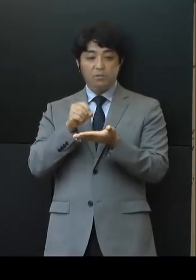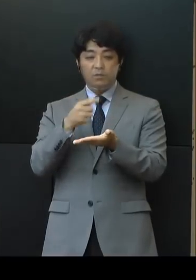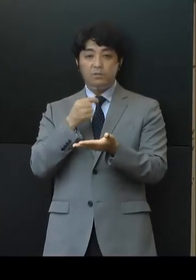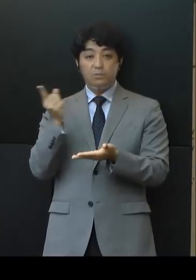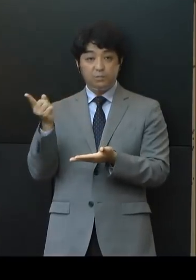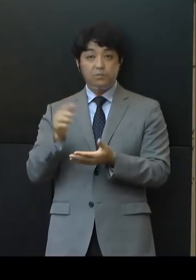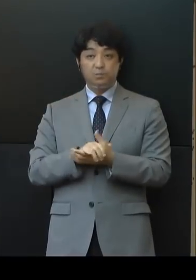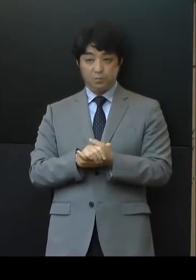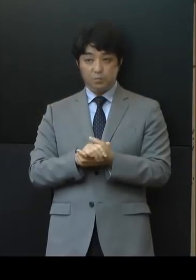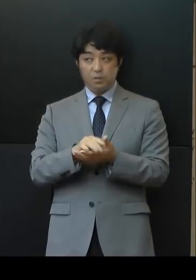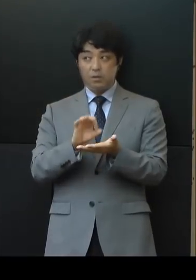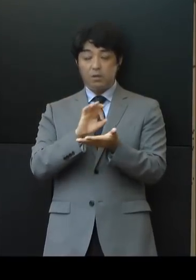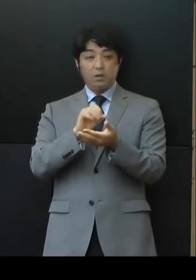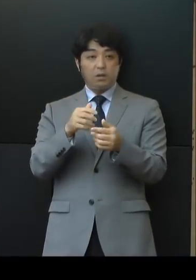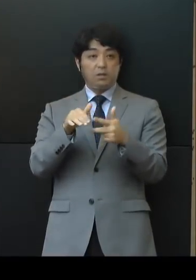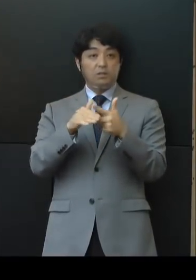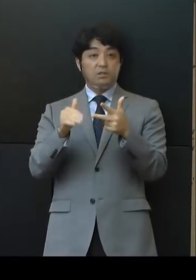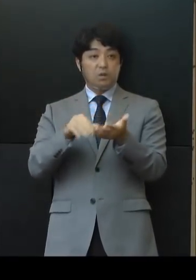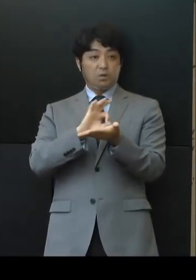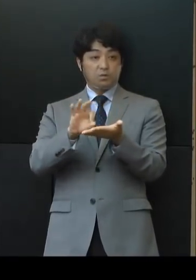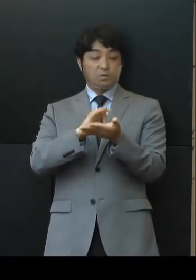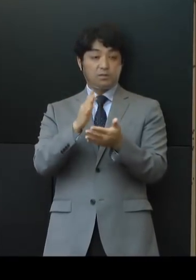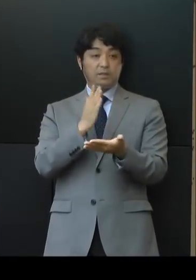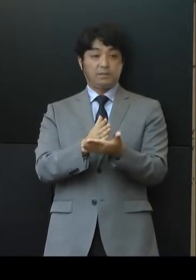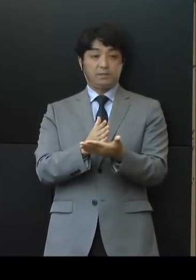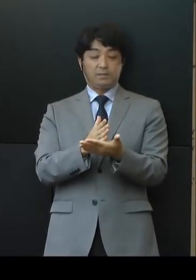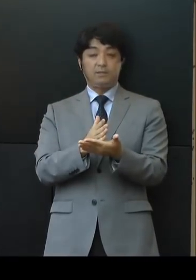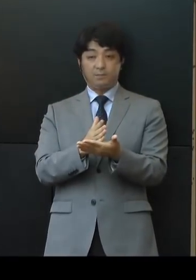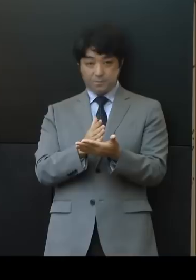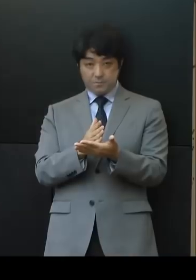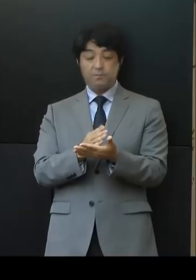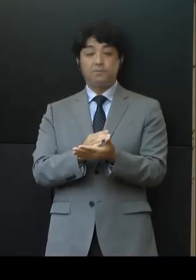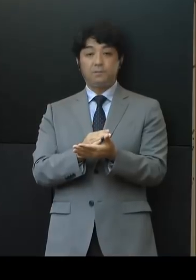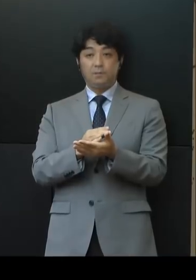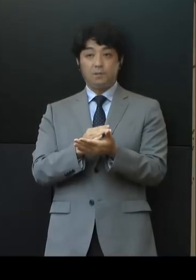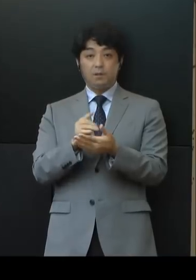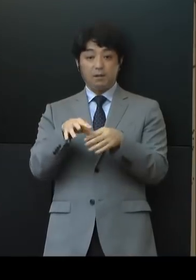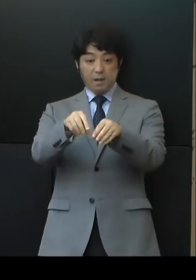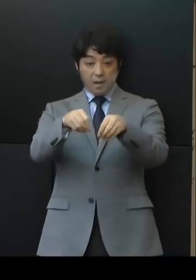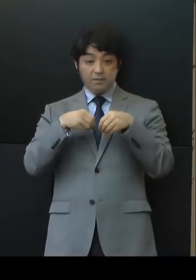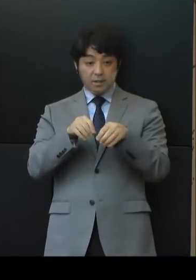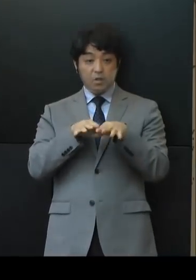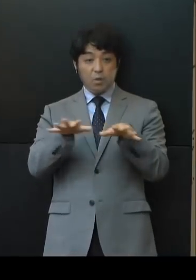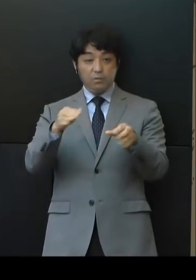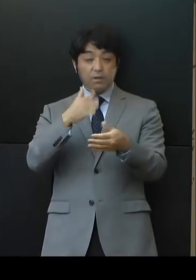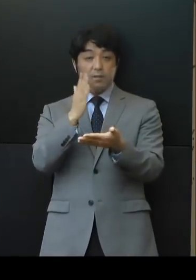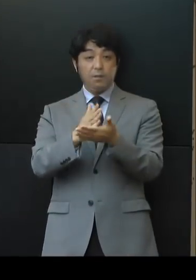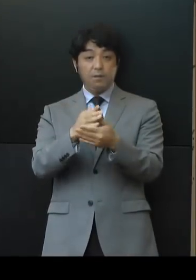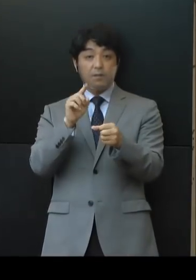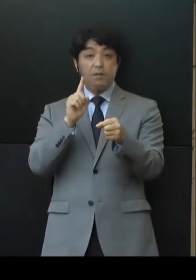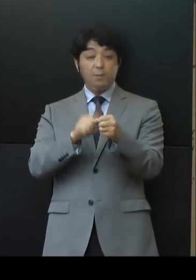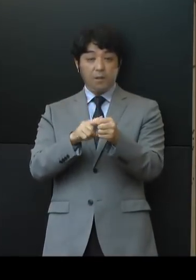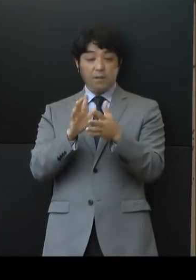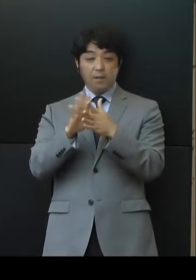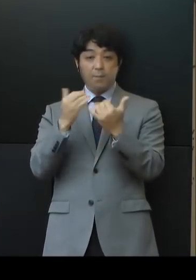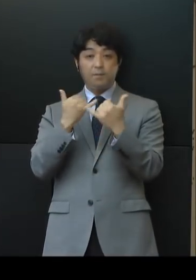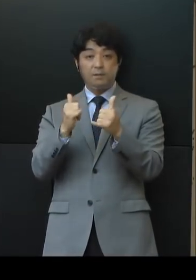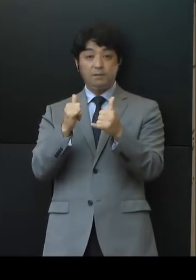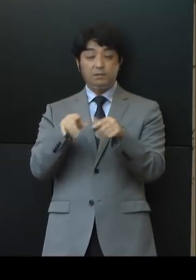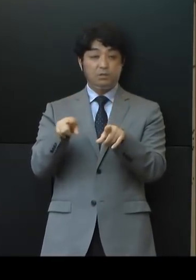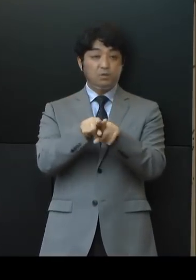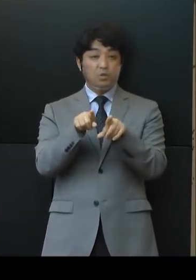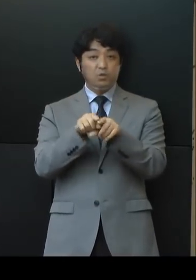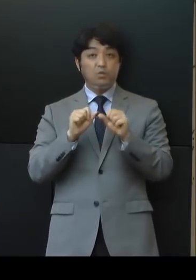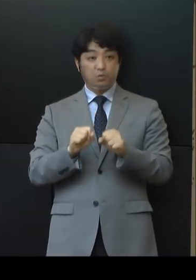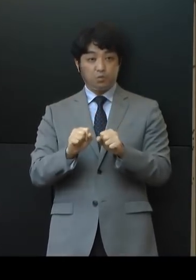ず1点目、施設の使用停止の協力要請ですが、新型コロナウイルス感染拡大を防止するため県民一丸となって接